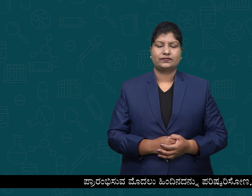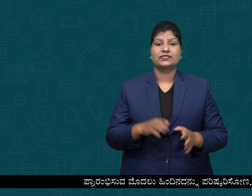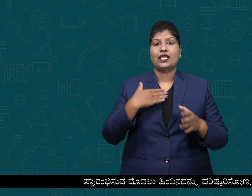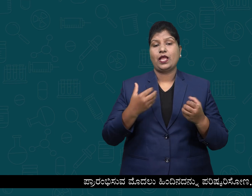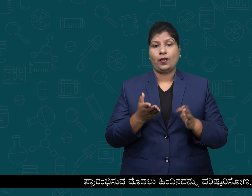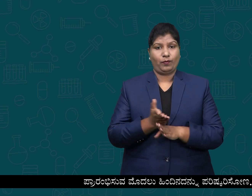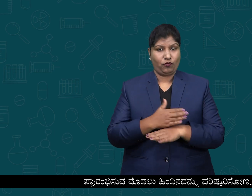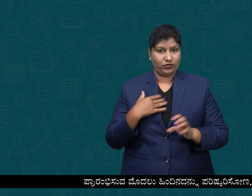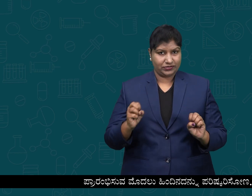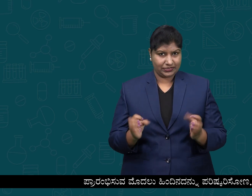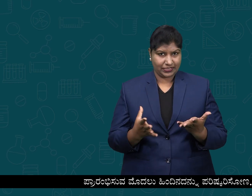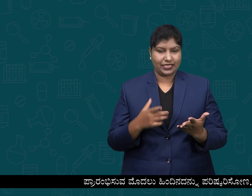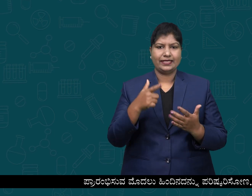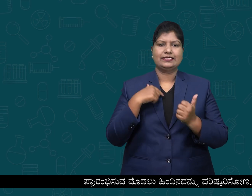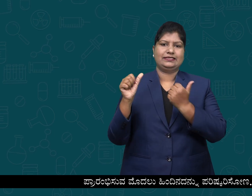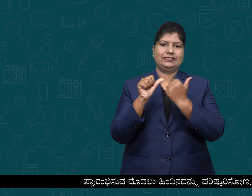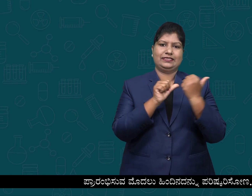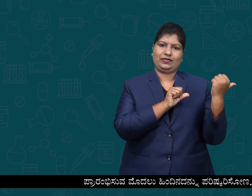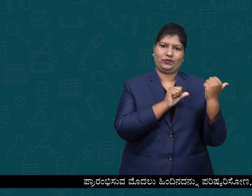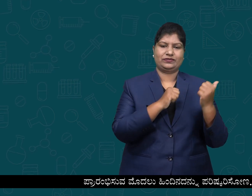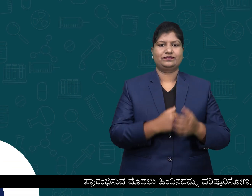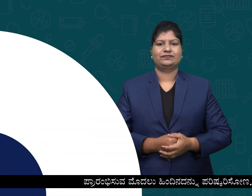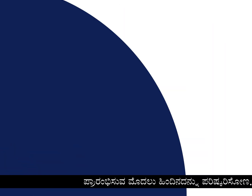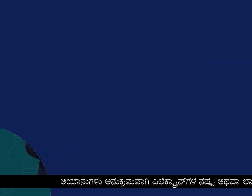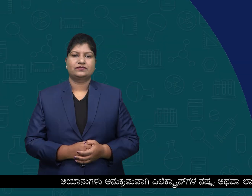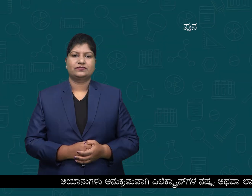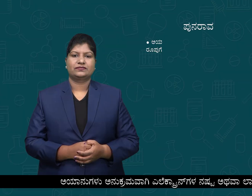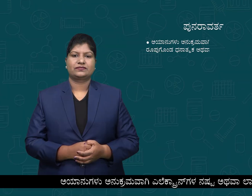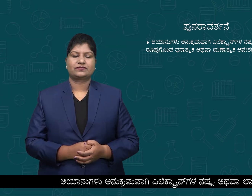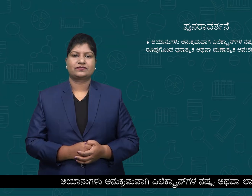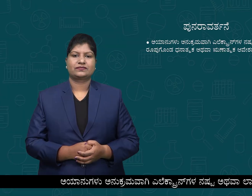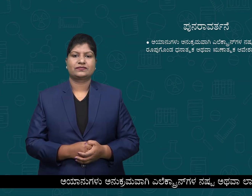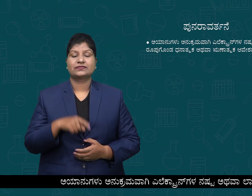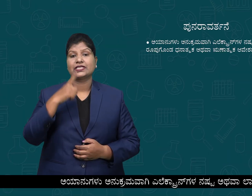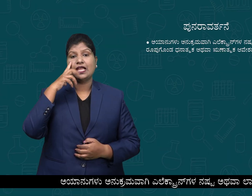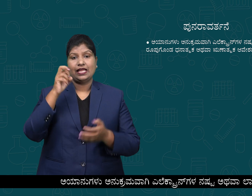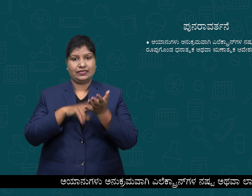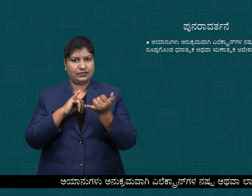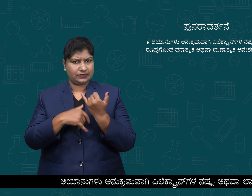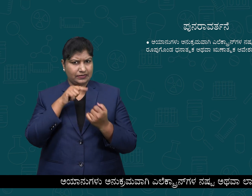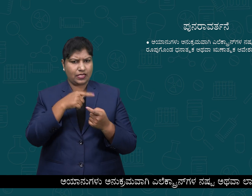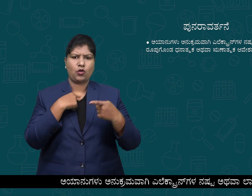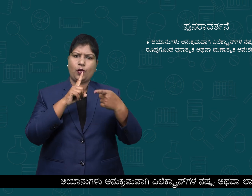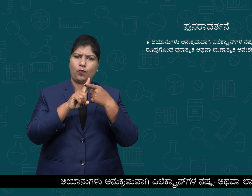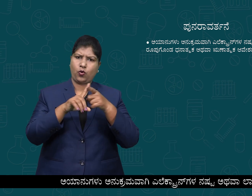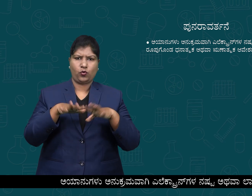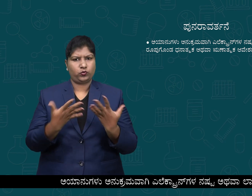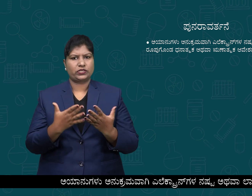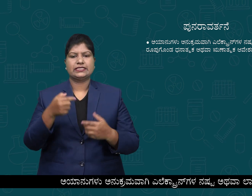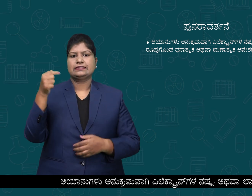ಪ್ರಾರಂಭಿಸುವ ಮೊದಲು ಹಿಂದಿನದನ್ನು ಪರಿಷ್ಕರಿಸೋಣ. ಅಯಾನುಗಳು ಅನುಕ್ರಮವಾಗಿ ಎಲೆಕ್ಟ್ರಾನ್ಗಳ ನಷ್ಟ ಅಥವಾ